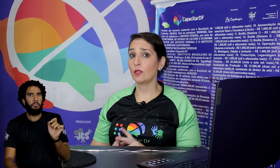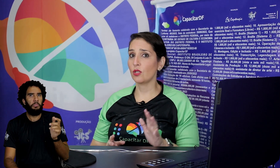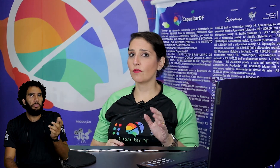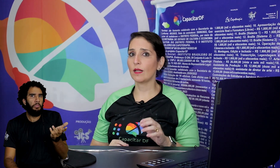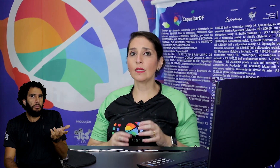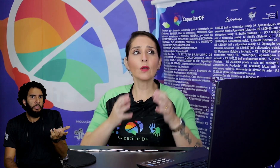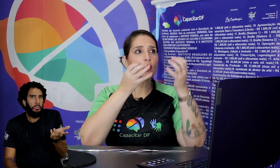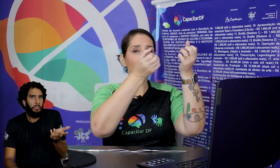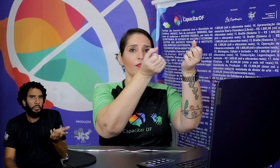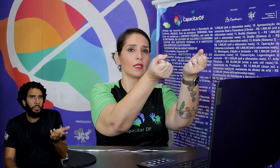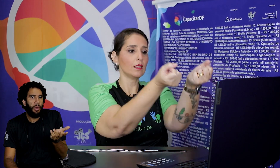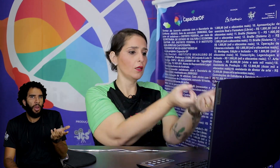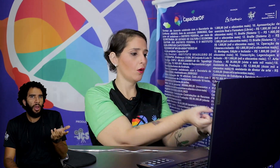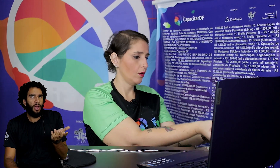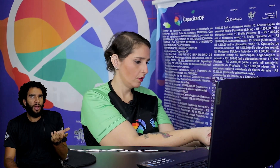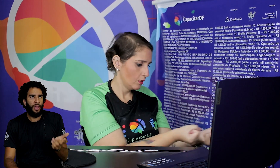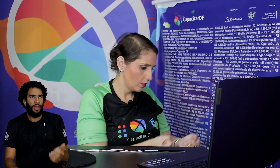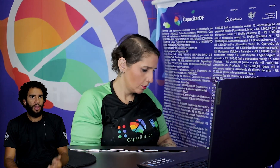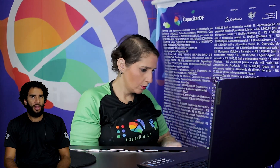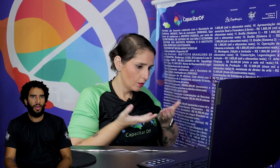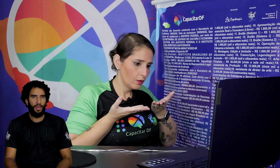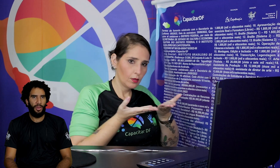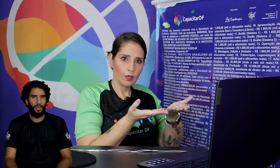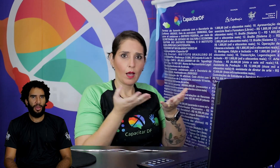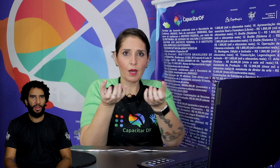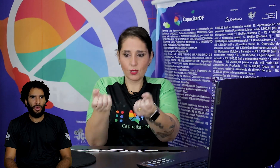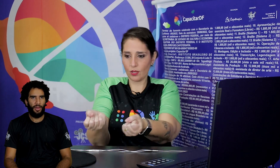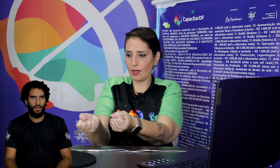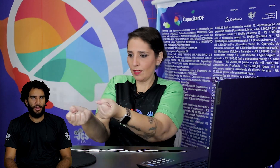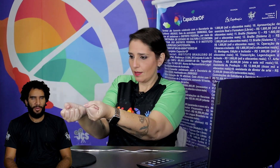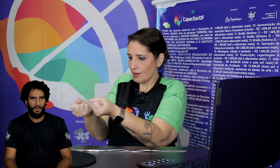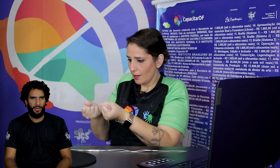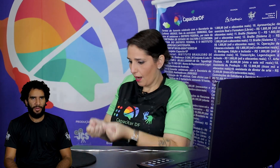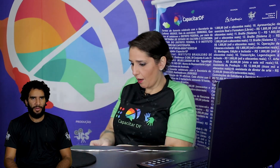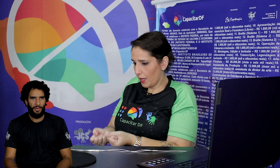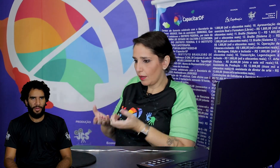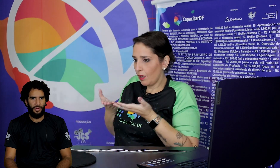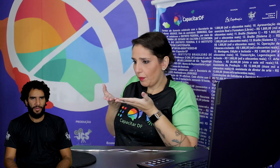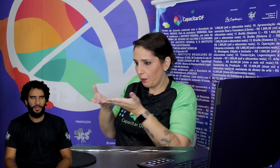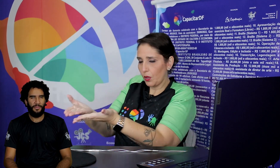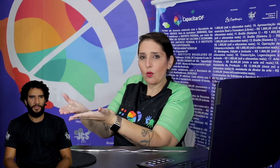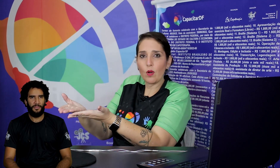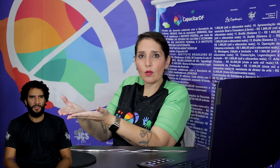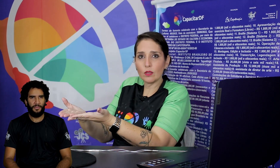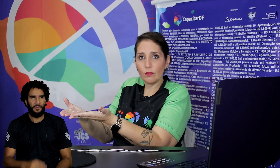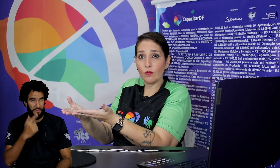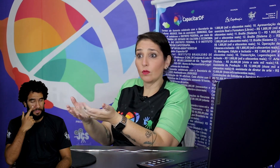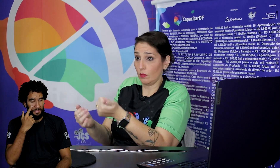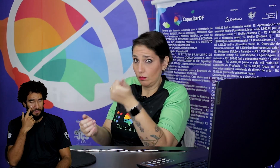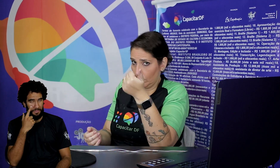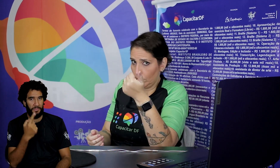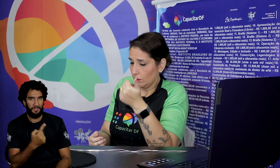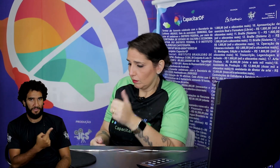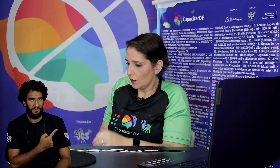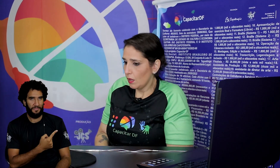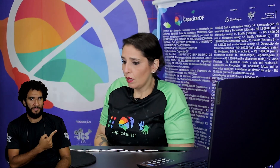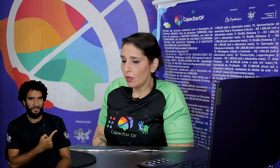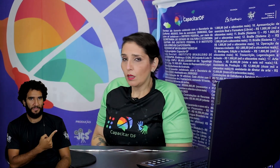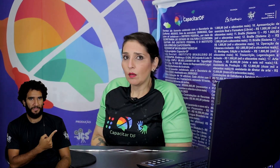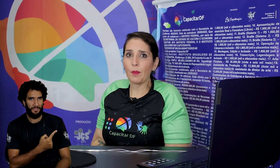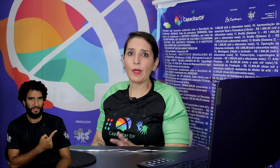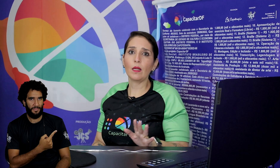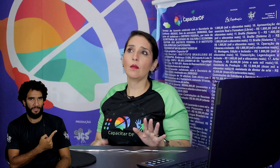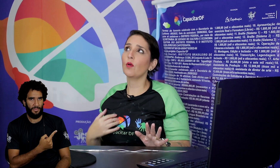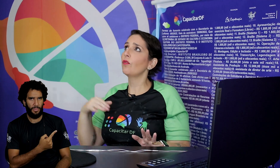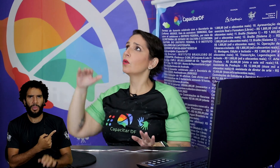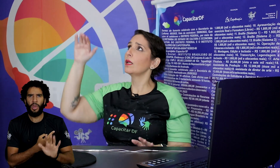Aí tem gente que fala assim, não, é só você fazer assim, ó. Abaixa, né? Abre a tampa e põe alguma coisa no forno.